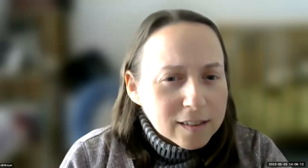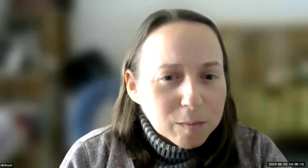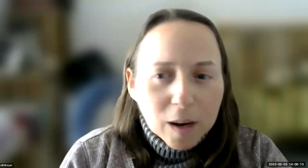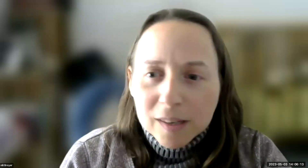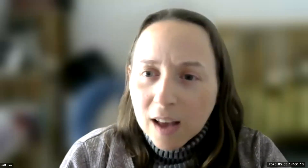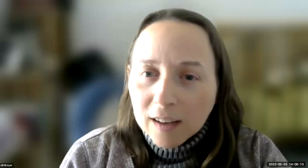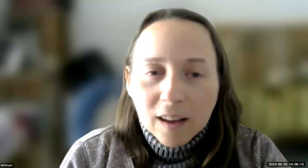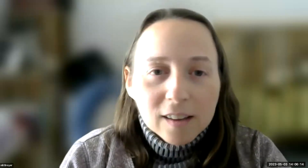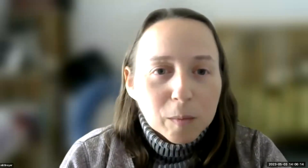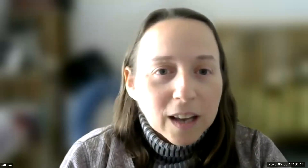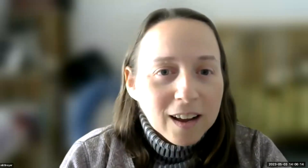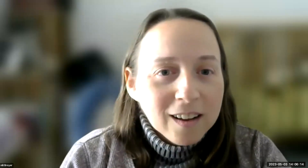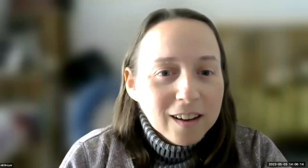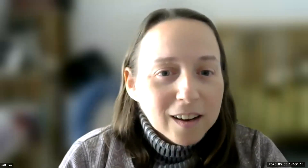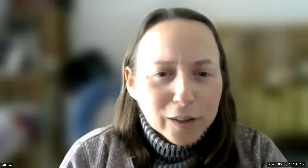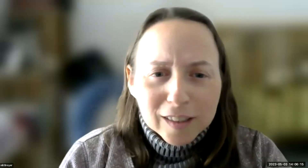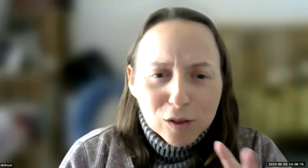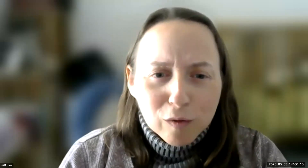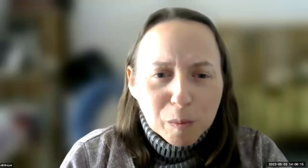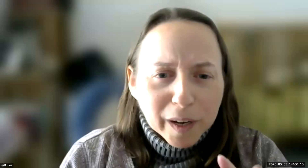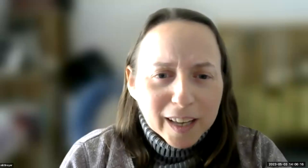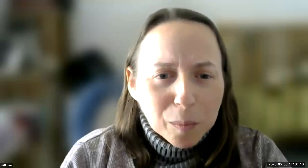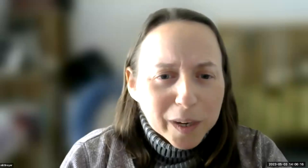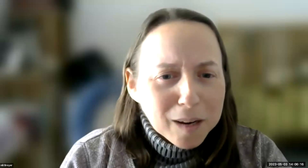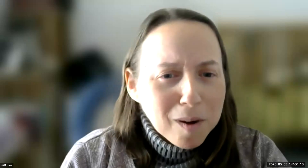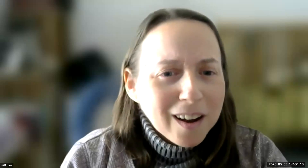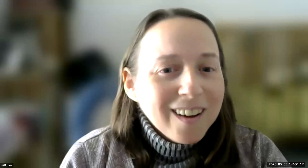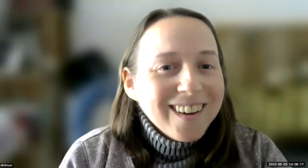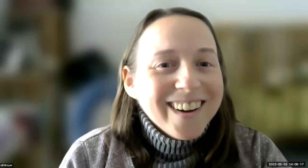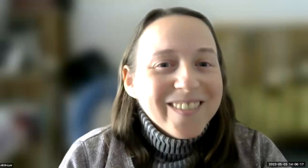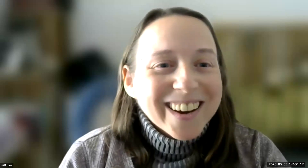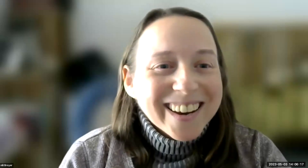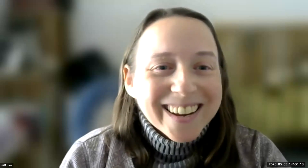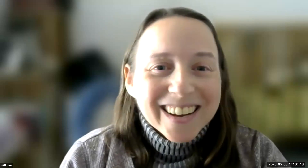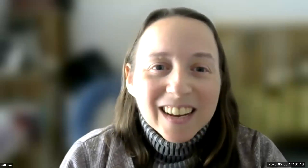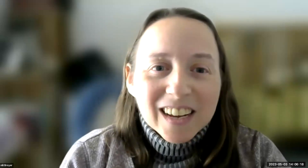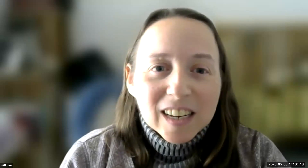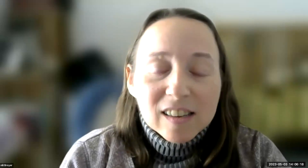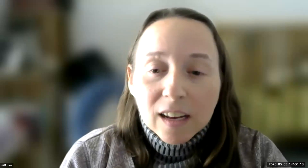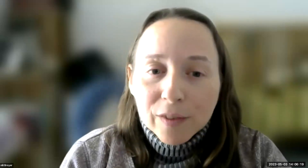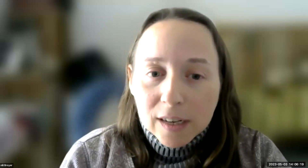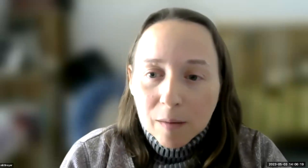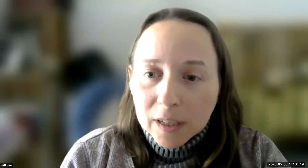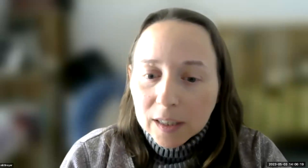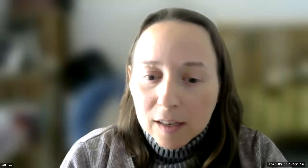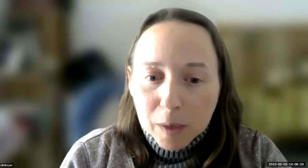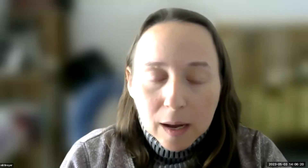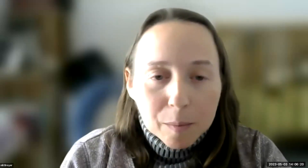לשים על המסך את ההזמנה, לא יודעת איך זה עובד מבחינת הפינים אבל נצרף את זה גם כן את ההזמנה